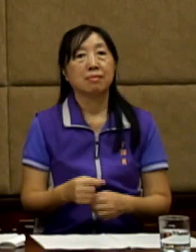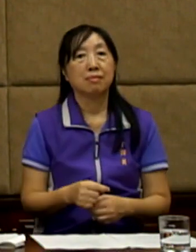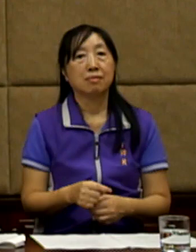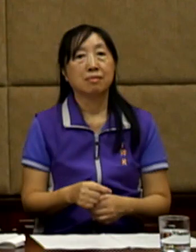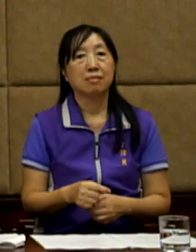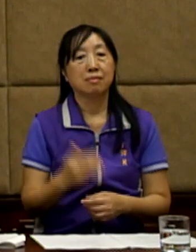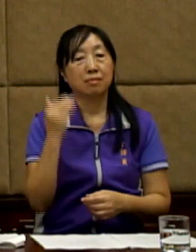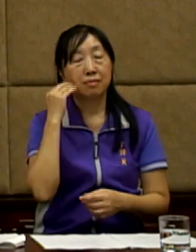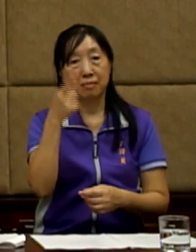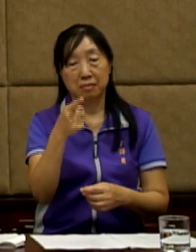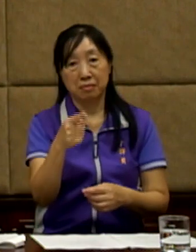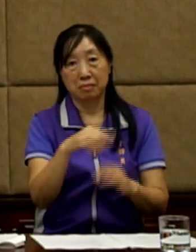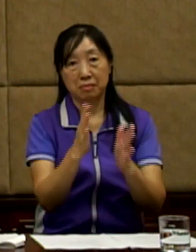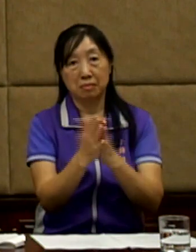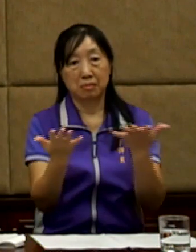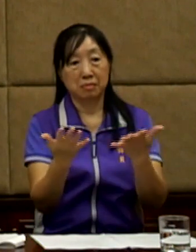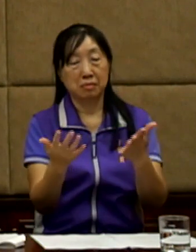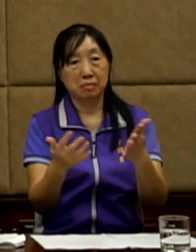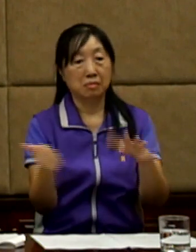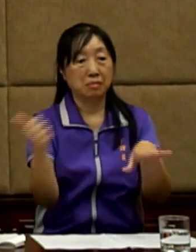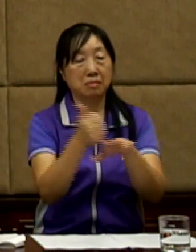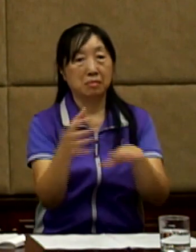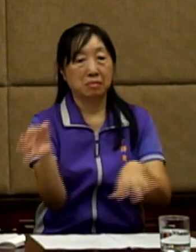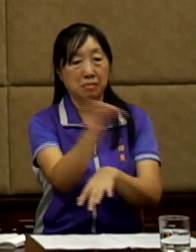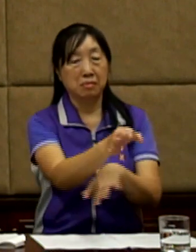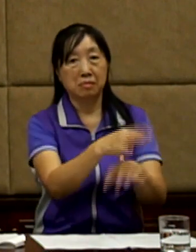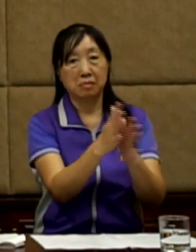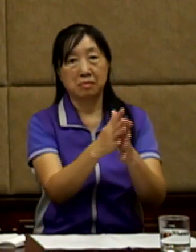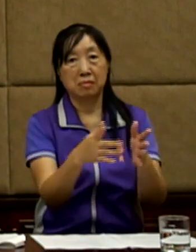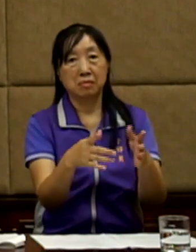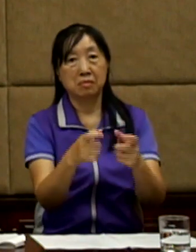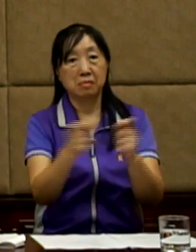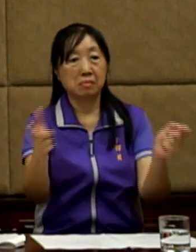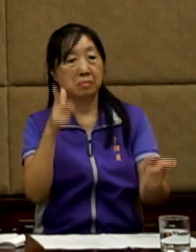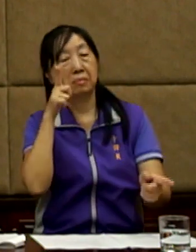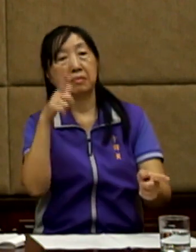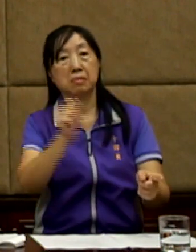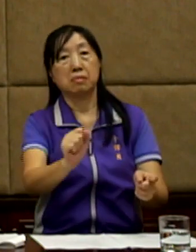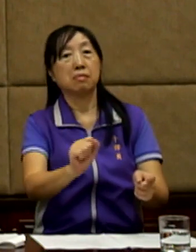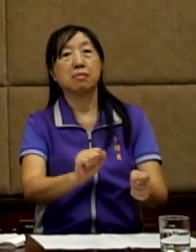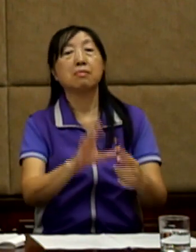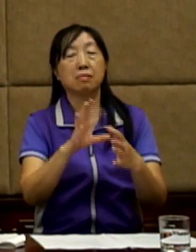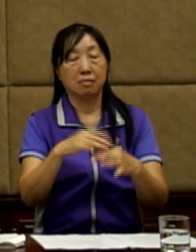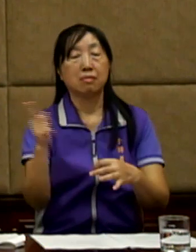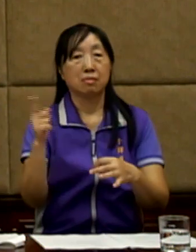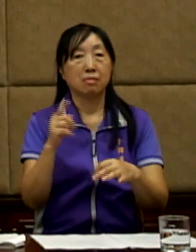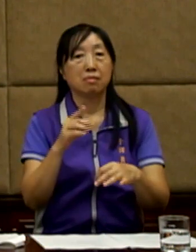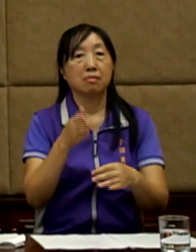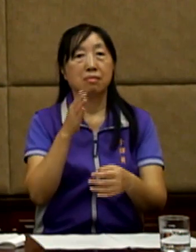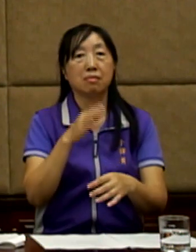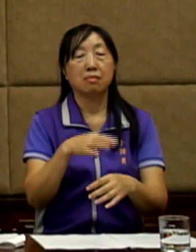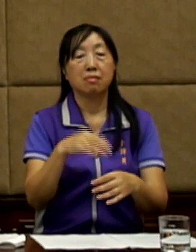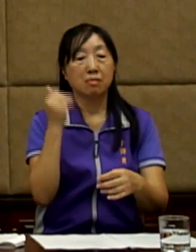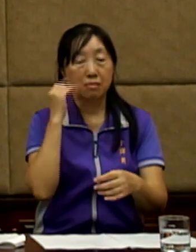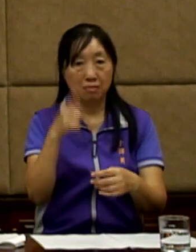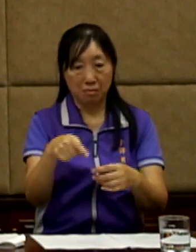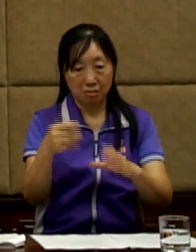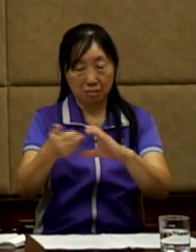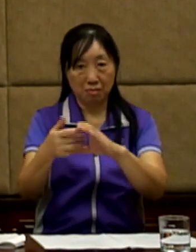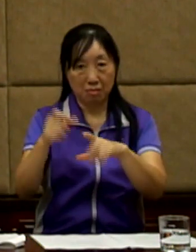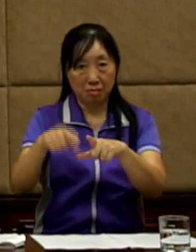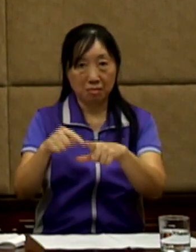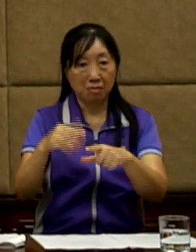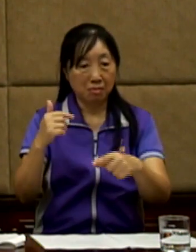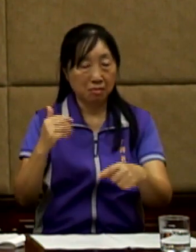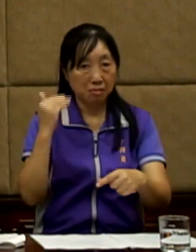让系统经营者永远都蒙受到他没有办法支付上架费用的这种状况。所以他如果真的频道公益事业他上架频道，他